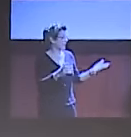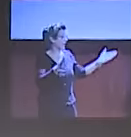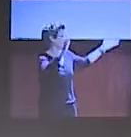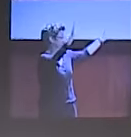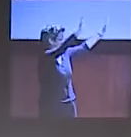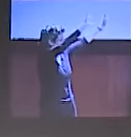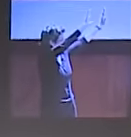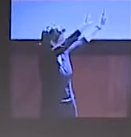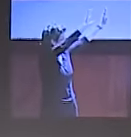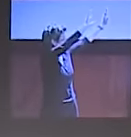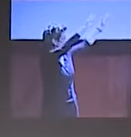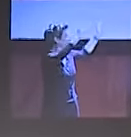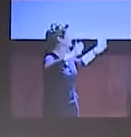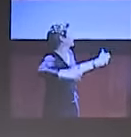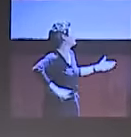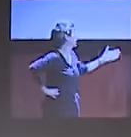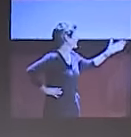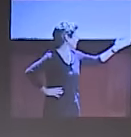Benvenuto sur...